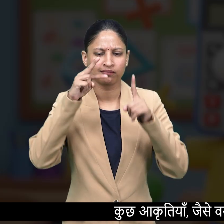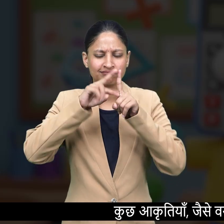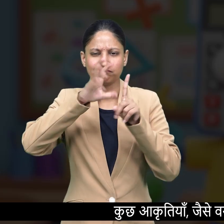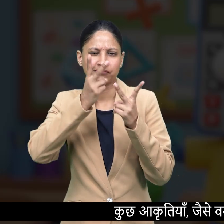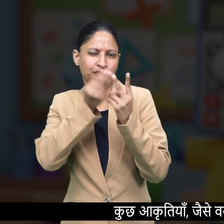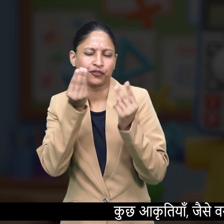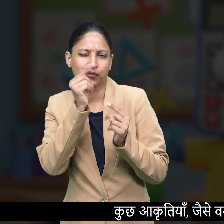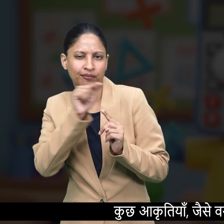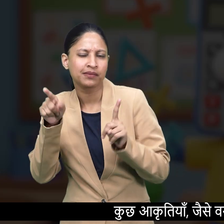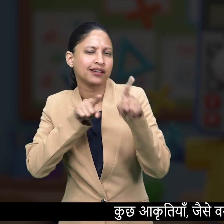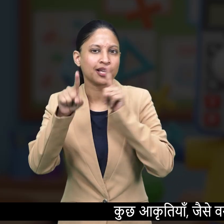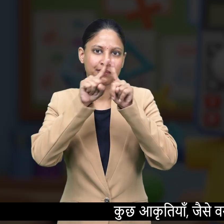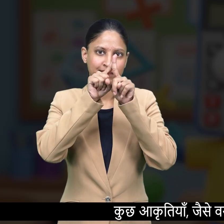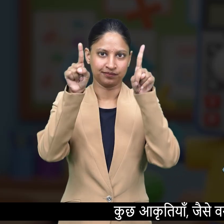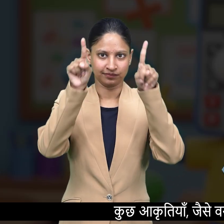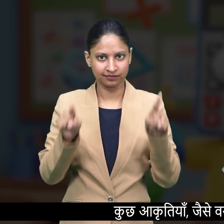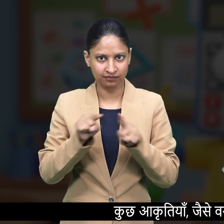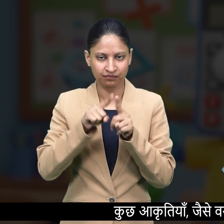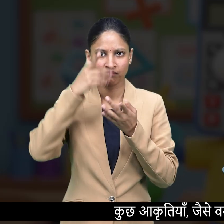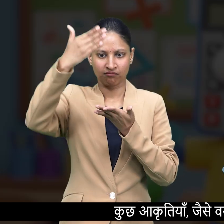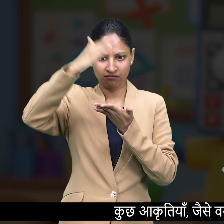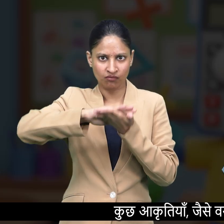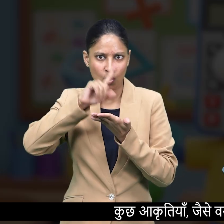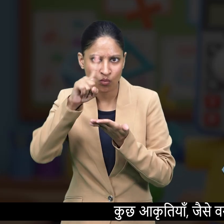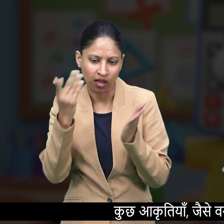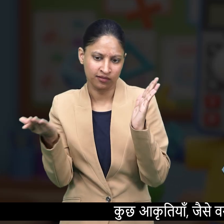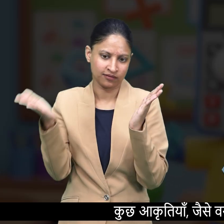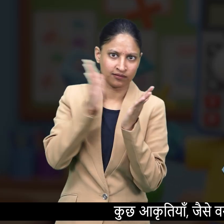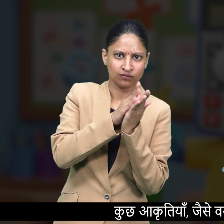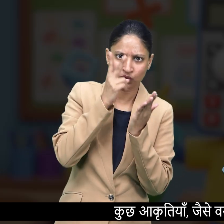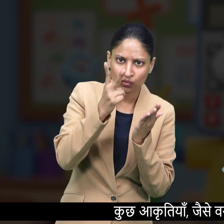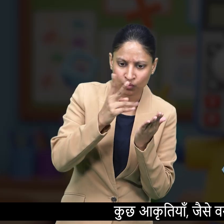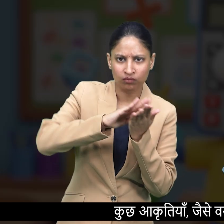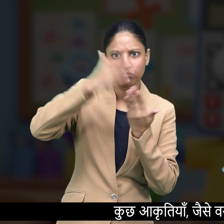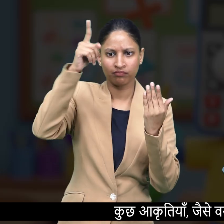कुछ आकृतियां जैसे वर्ग में 4 समरूपता रेखाएं होती है।